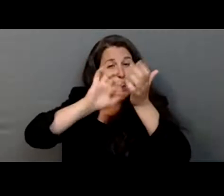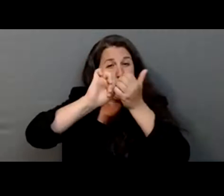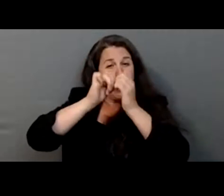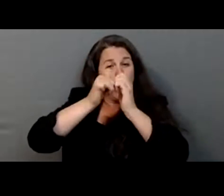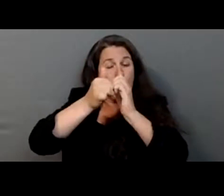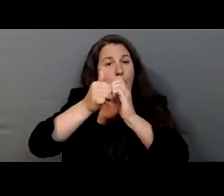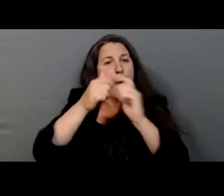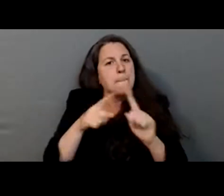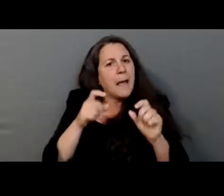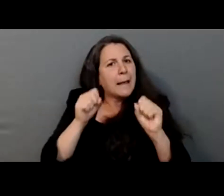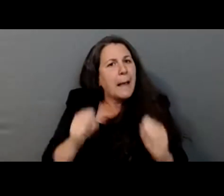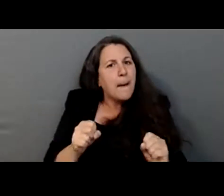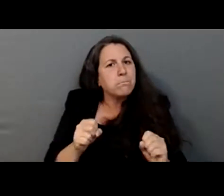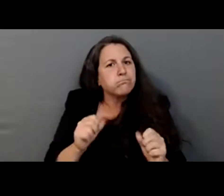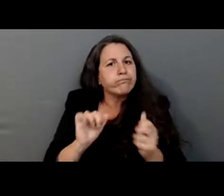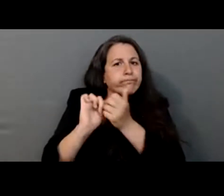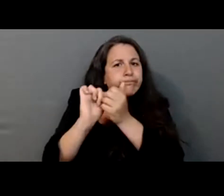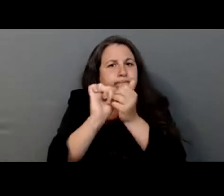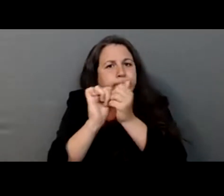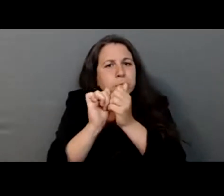perspective intersectionnelle. Donc, merci beaucoup.